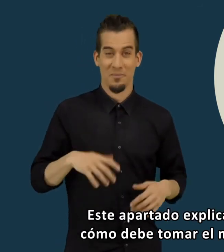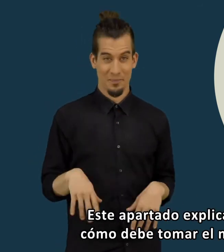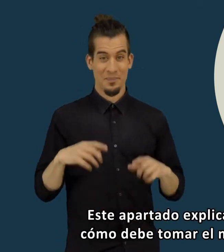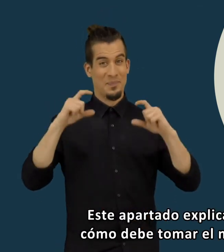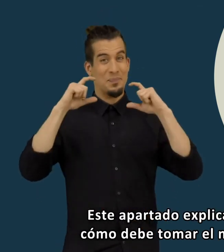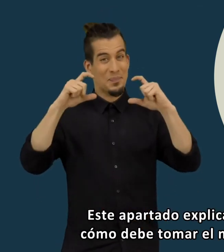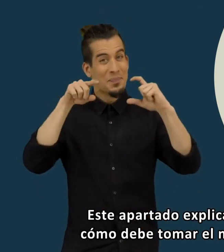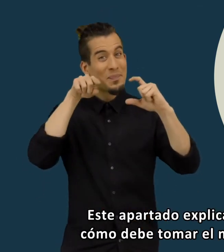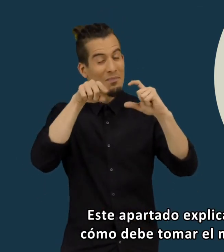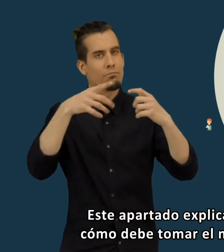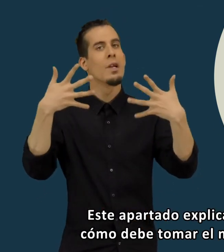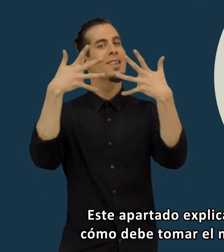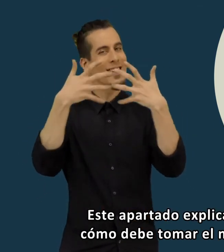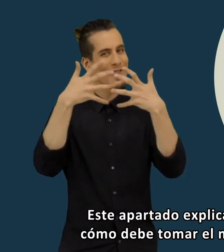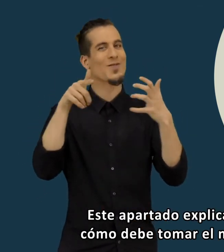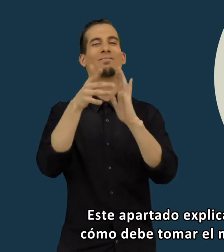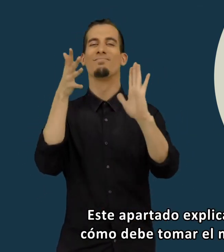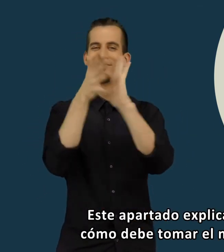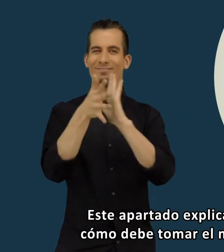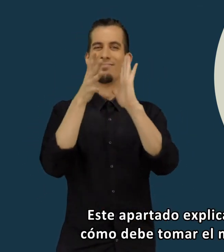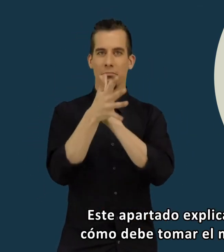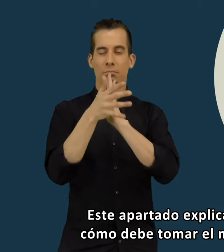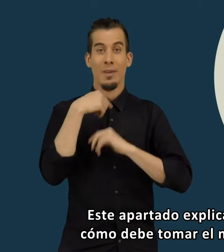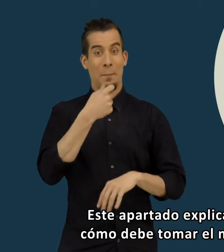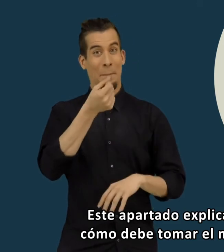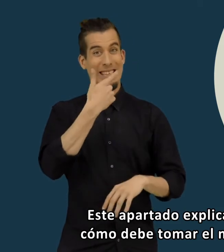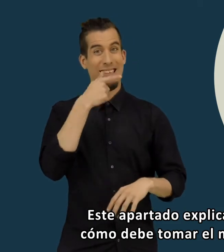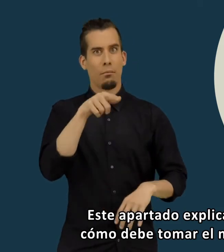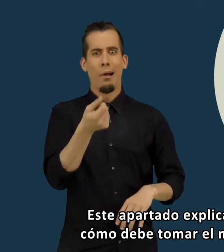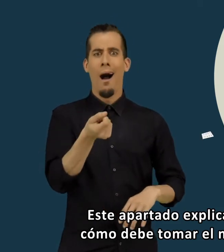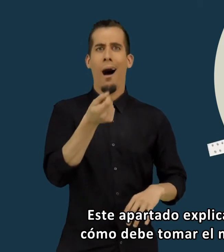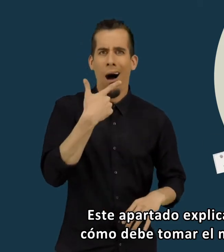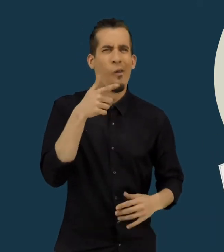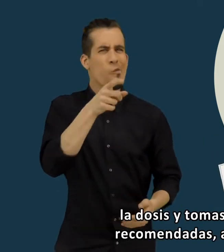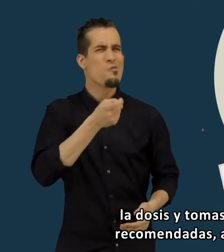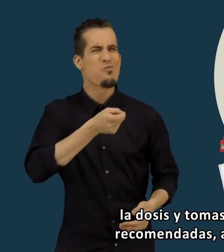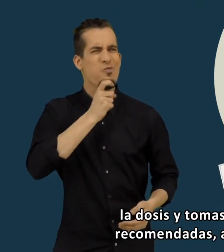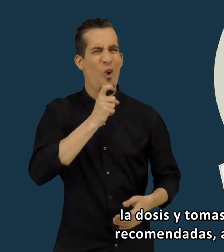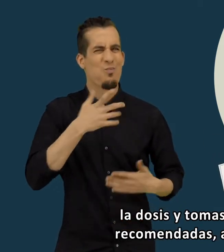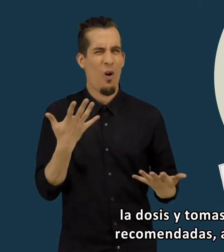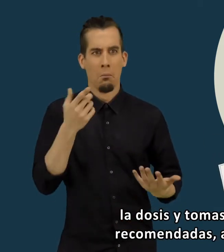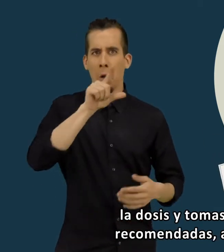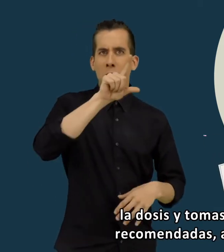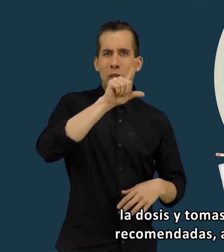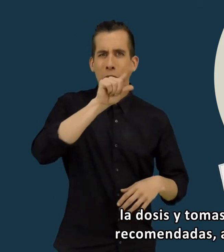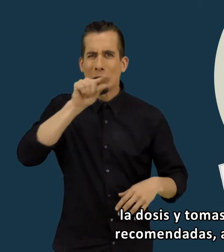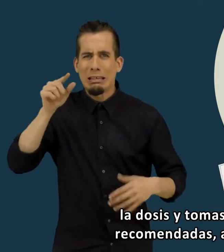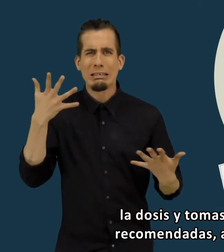Este apartado explica al paciente cómo debe tomar el medicamento, la dosis